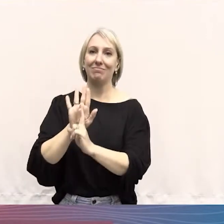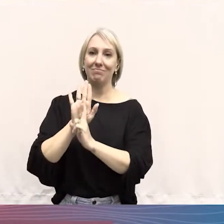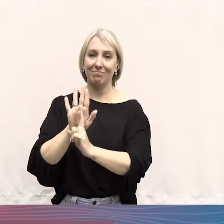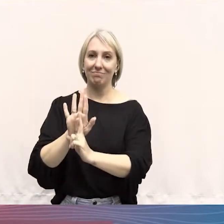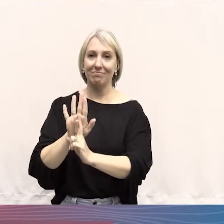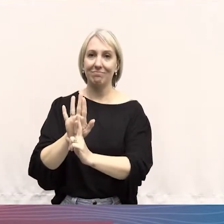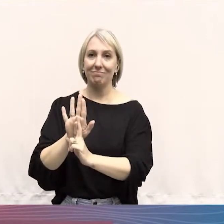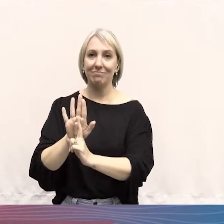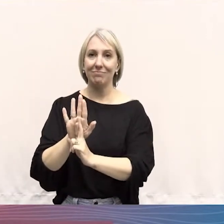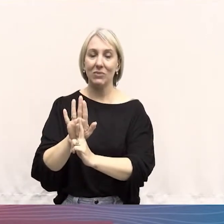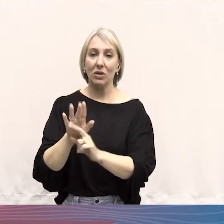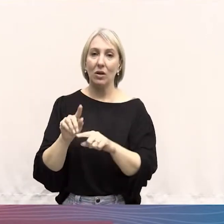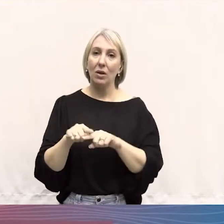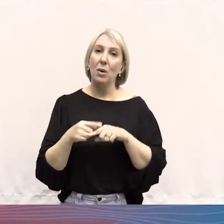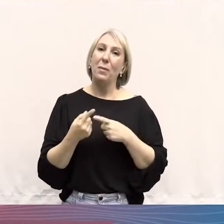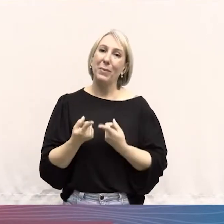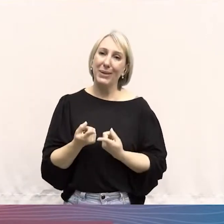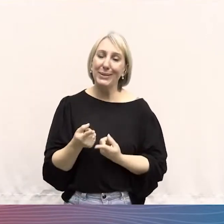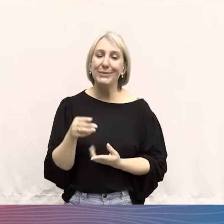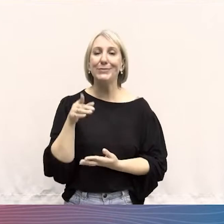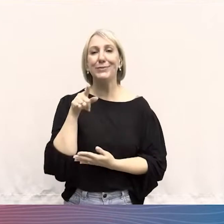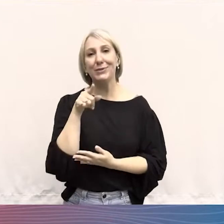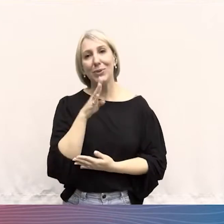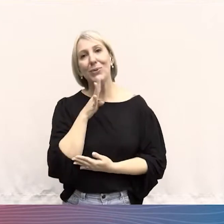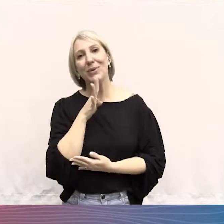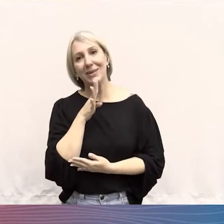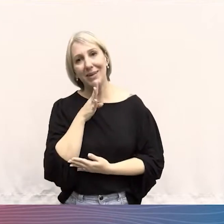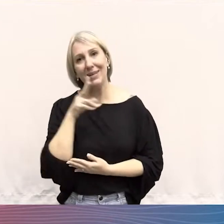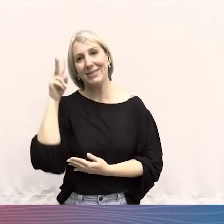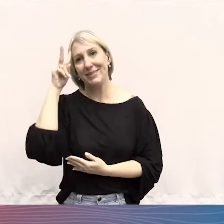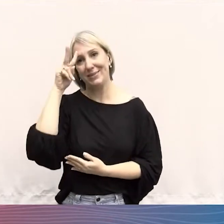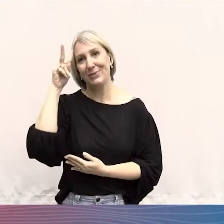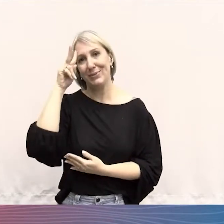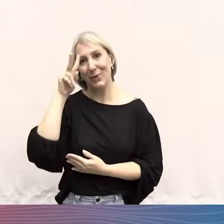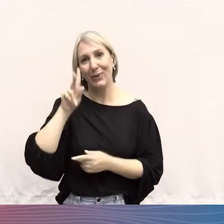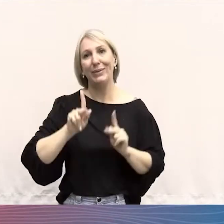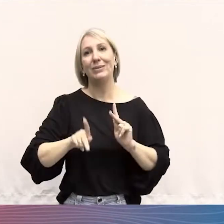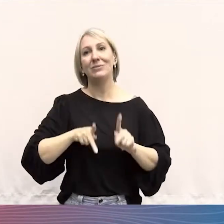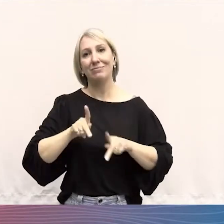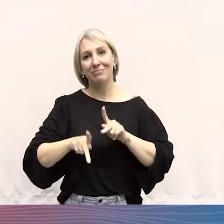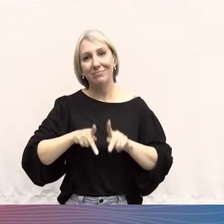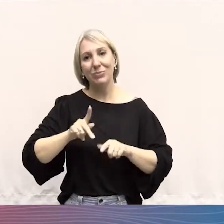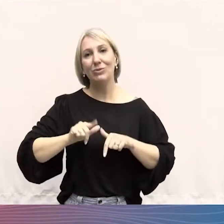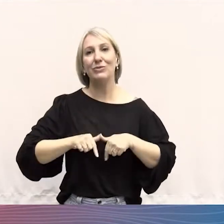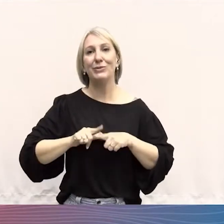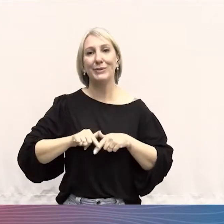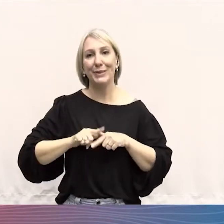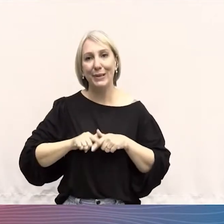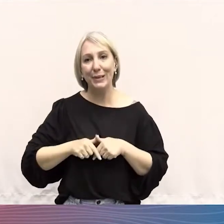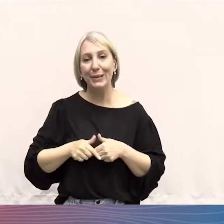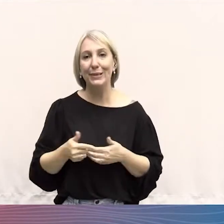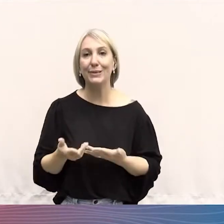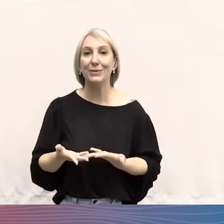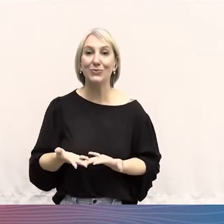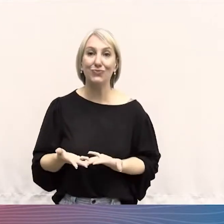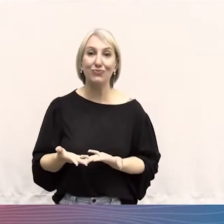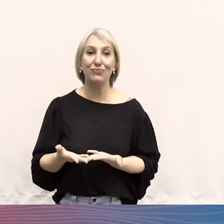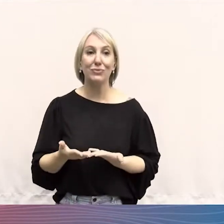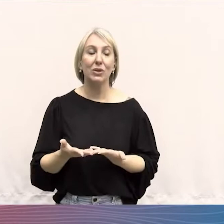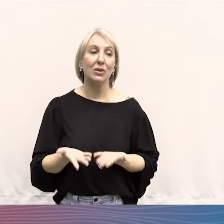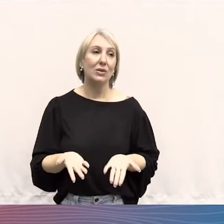que o povo de Israel, muitos altos e baixos, né? Mais baixos do que alto,